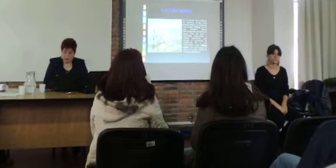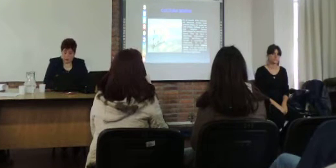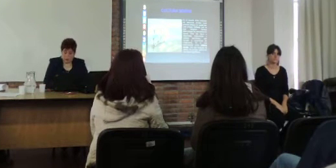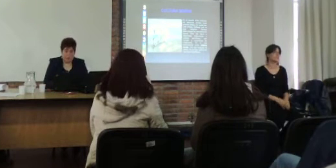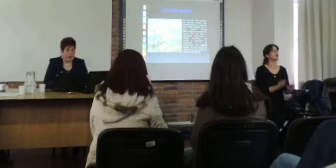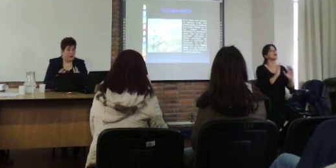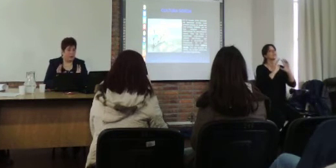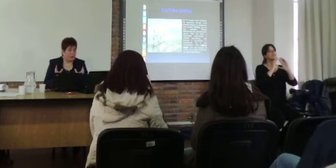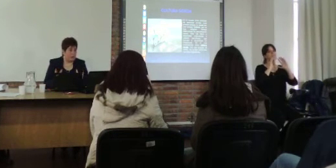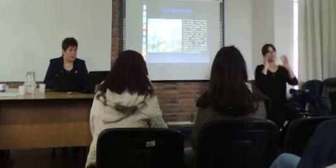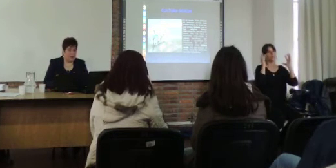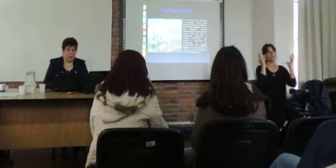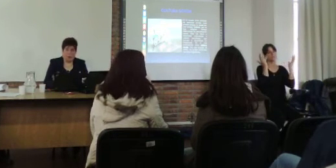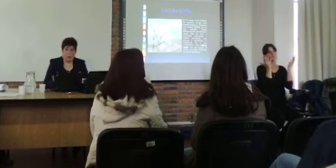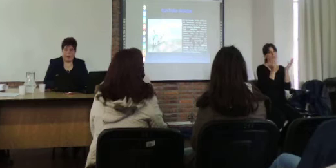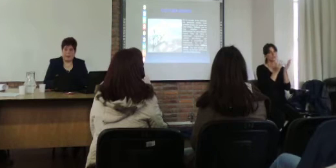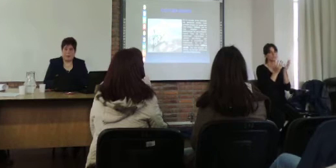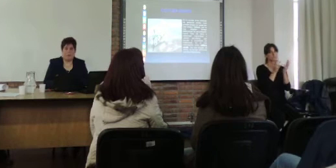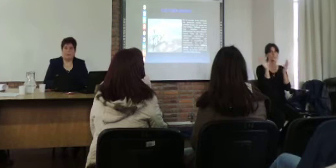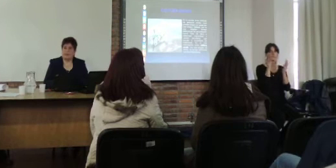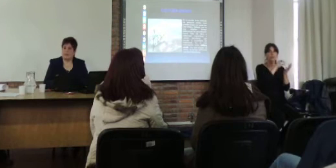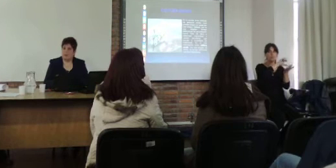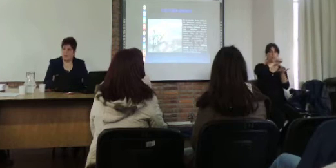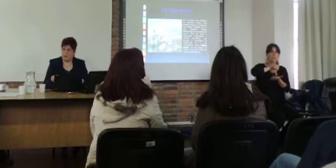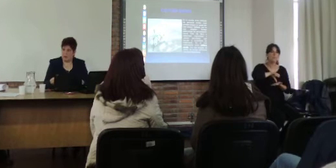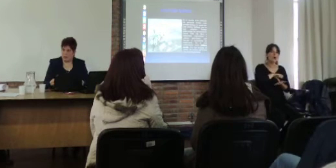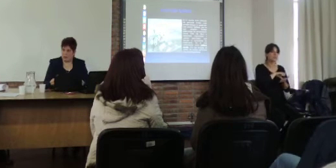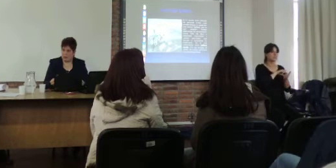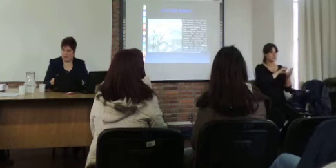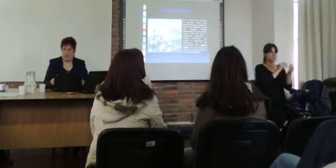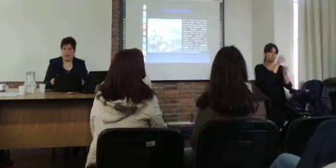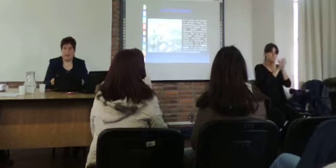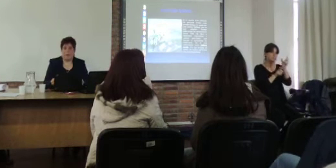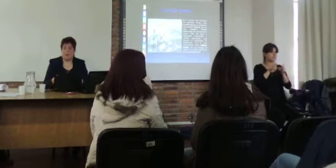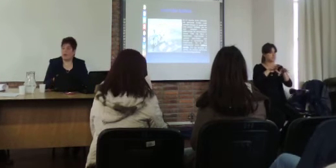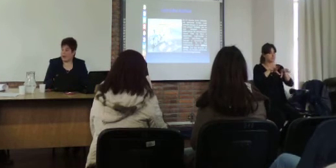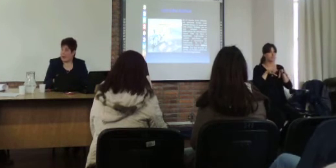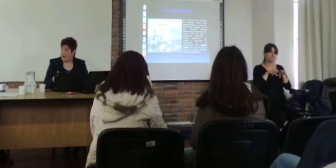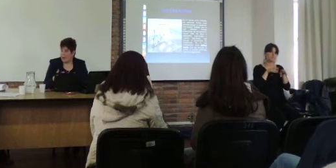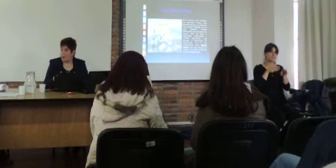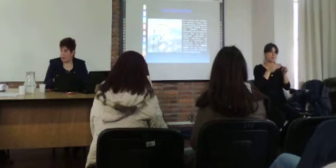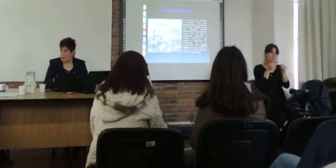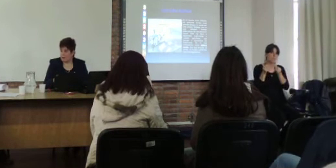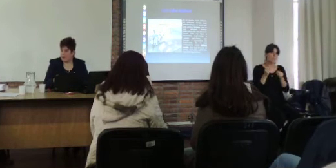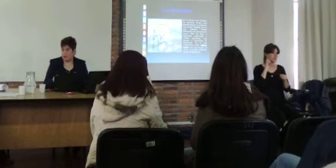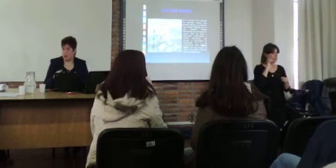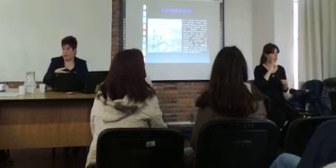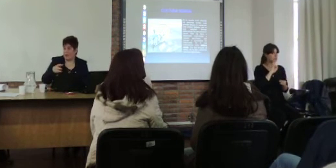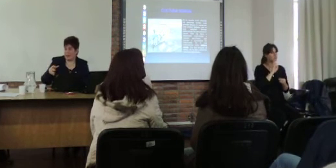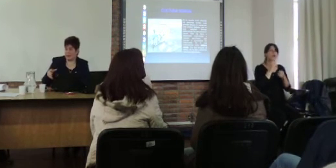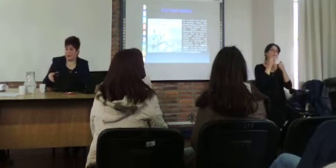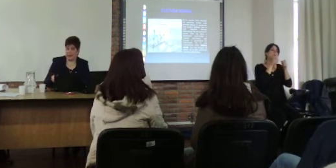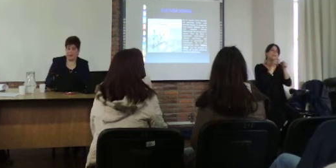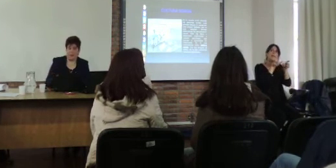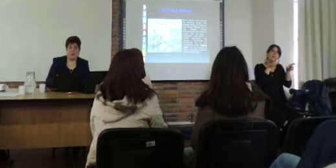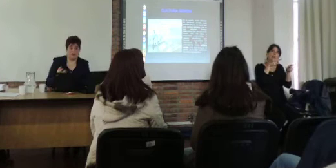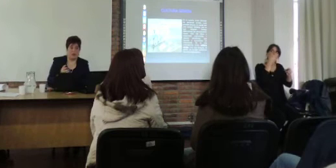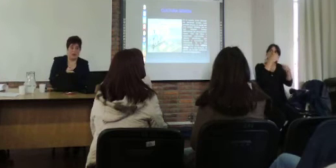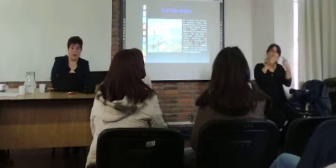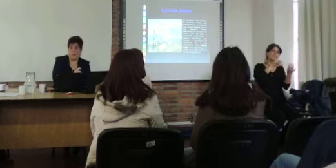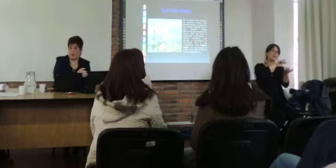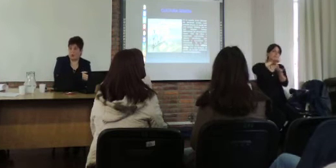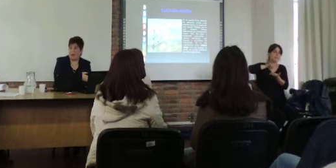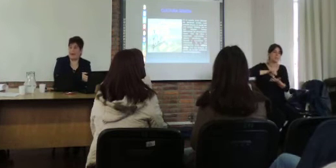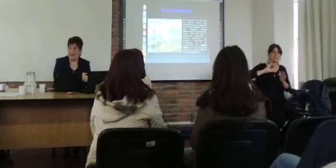En el mundo, bueno, en todos los países viven muchísimas personas sordas. ¿Por qué las lenguas son diferentes en cada medio?